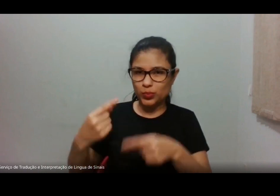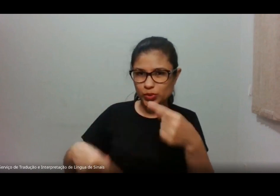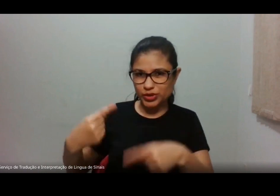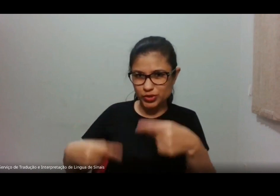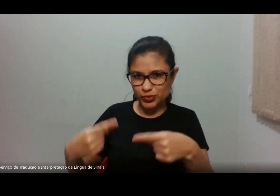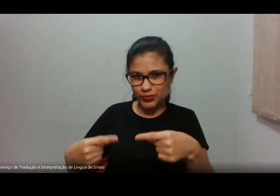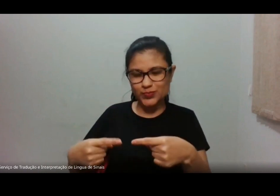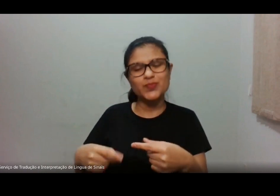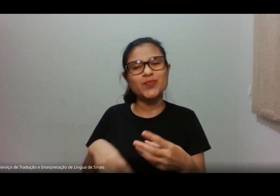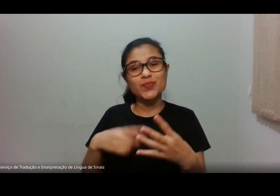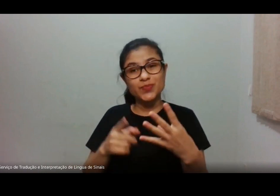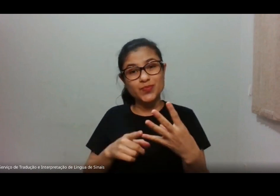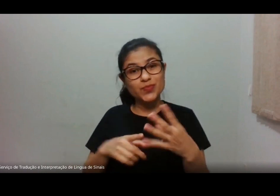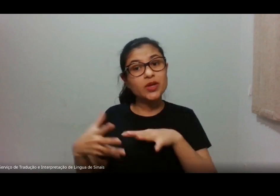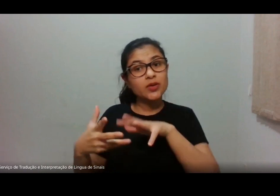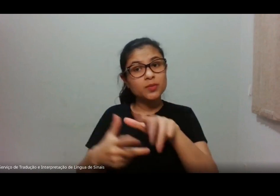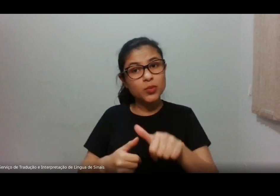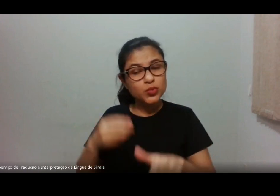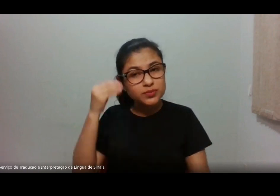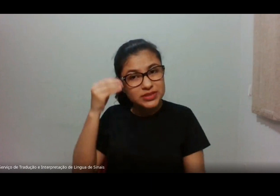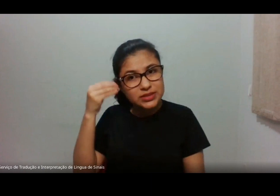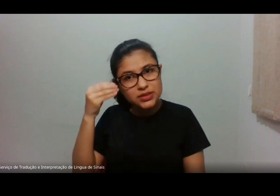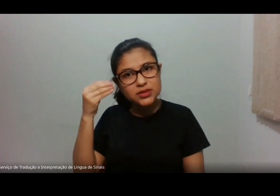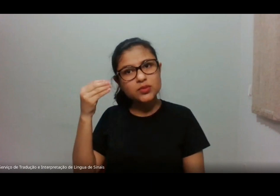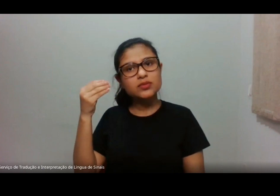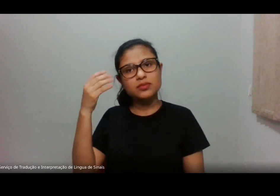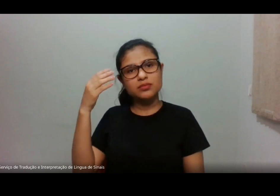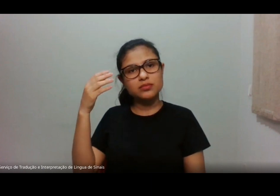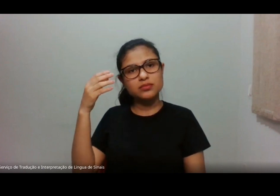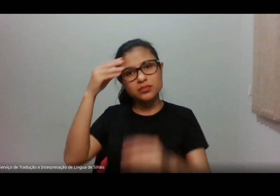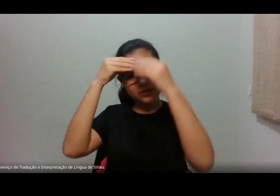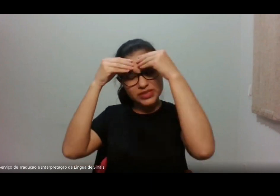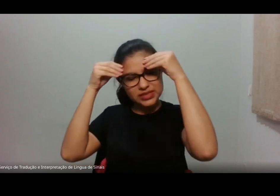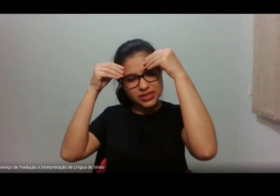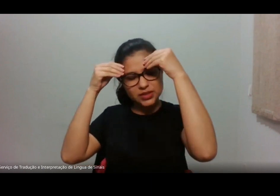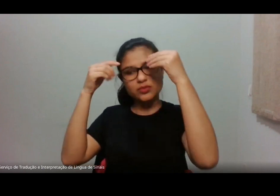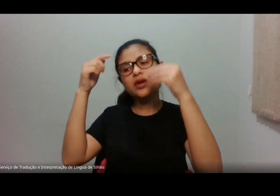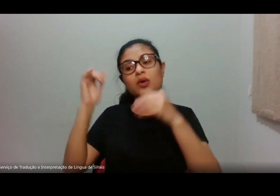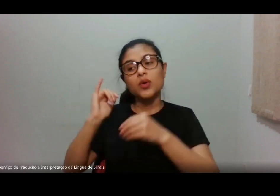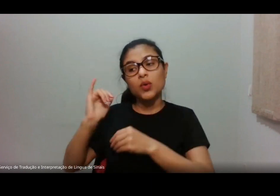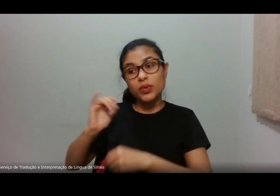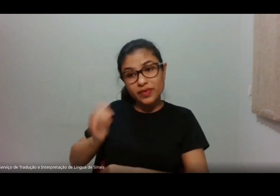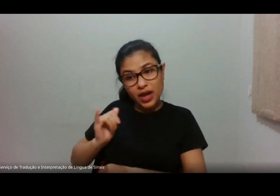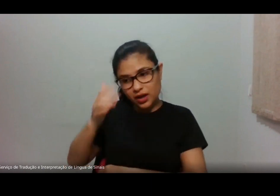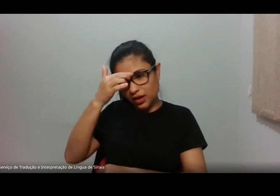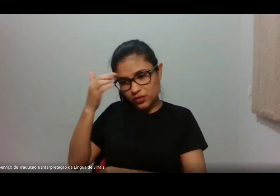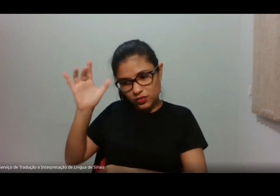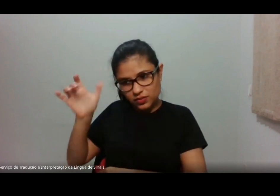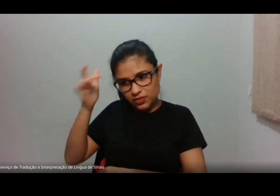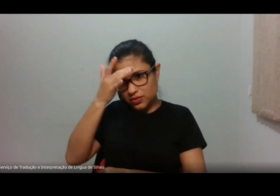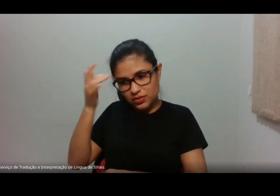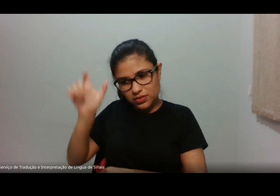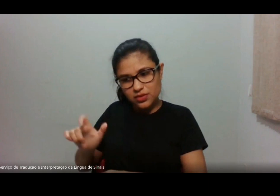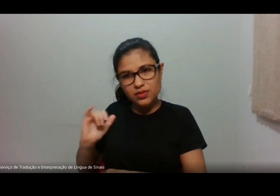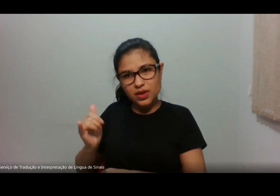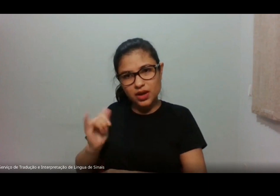psíquico, ou seja, o que o narrador deixa entrever de si, aquele algo mais ligado à